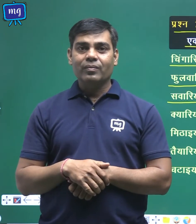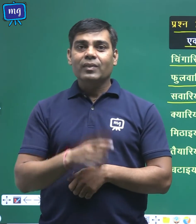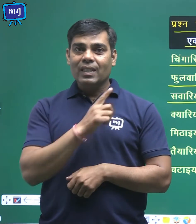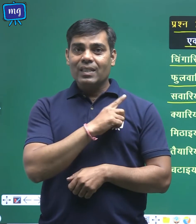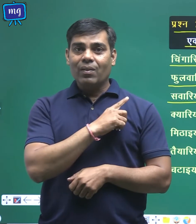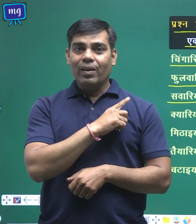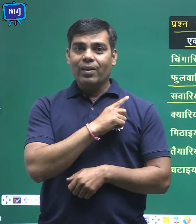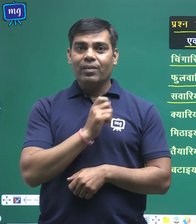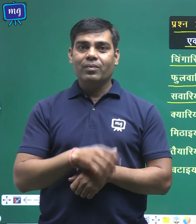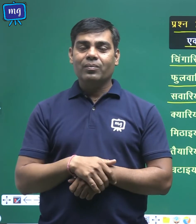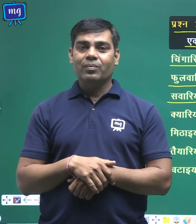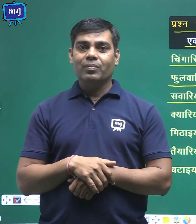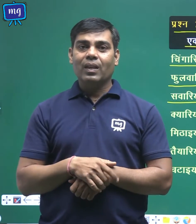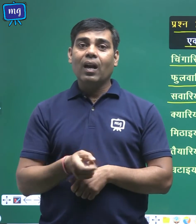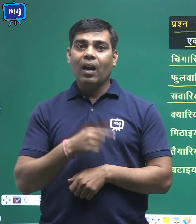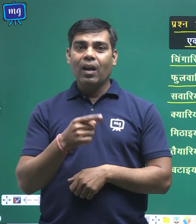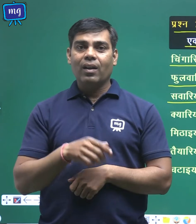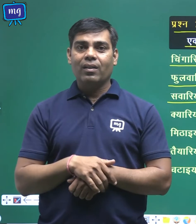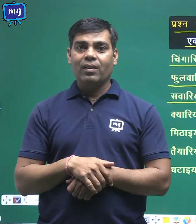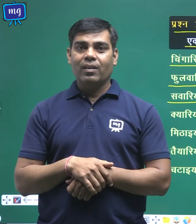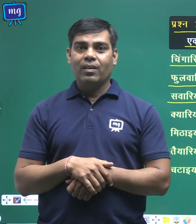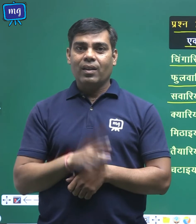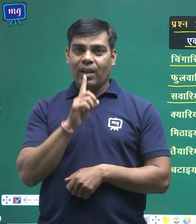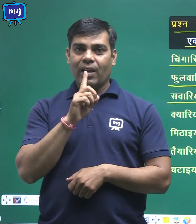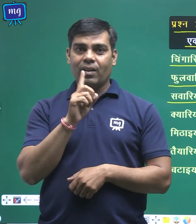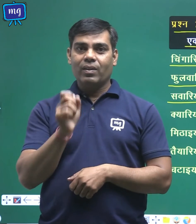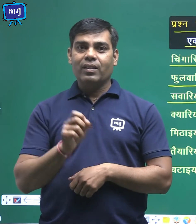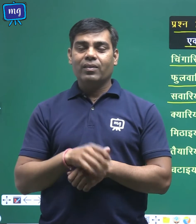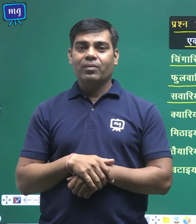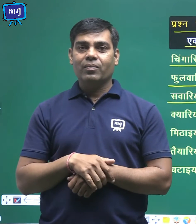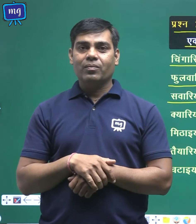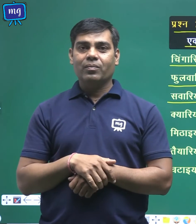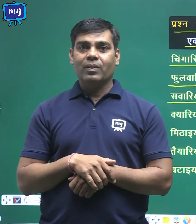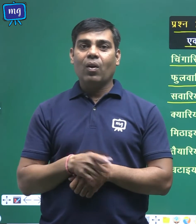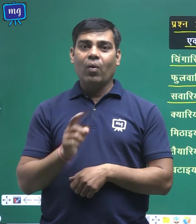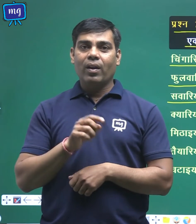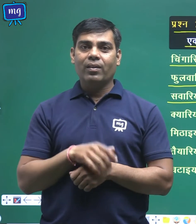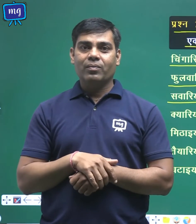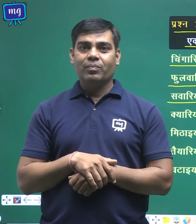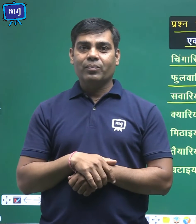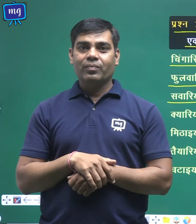सवारियाँ का एक वचन होगा